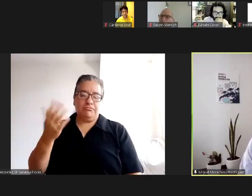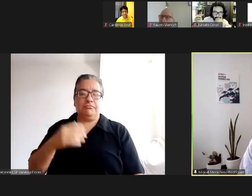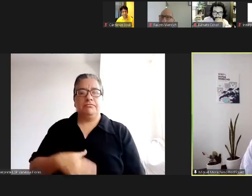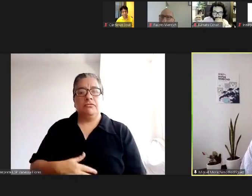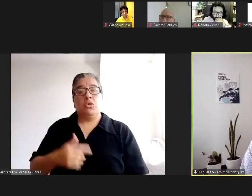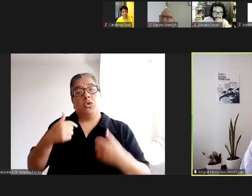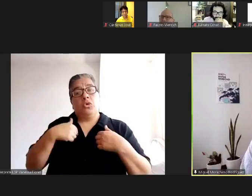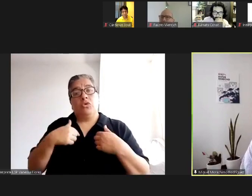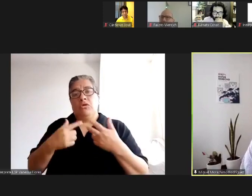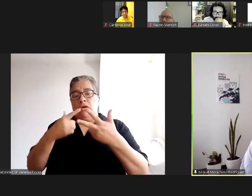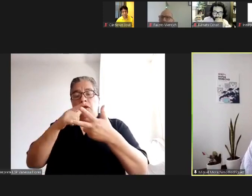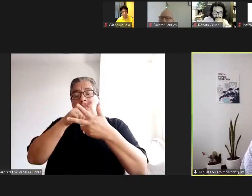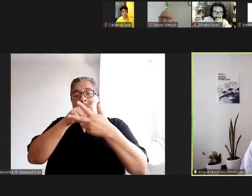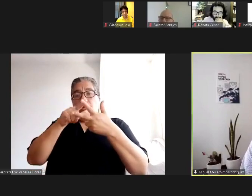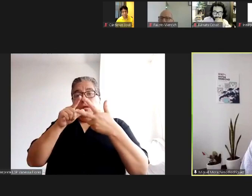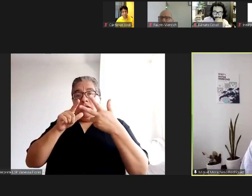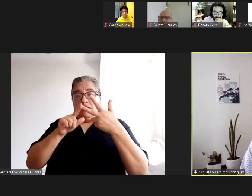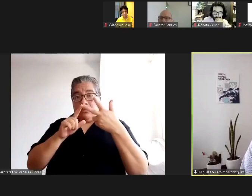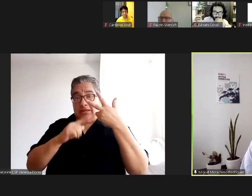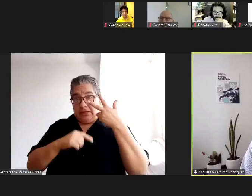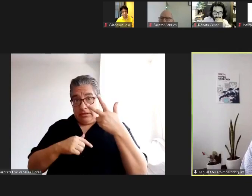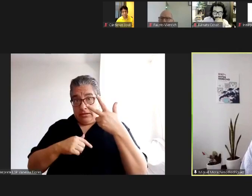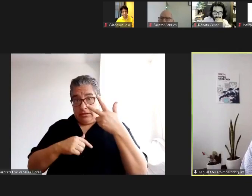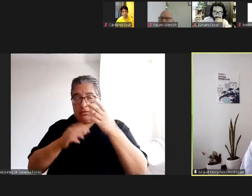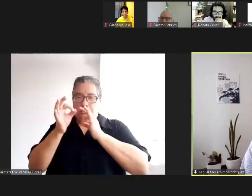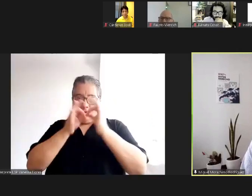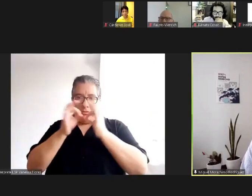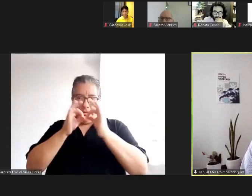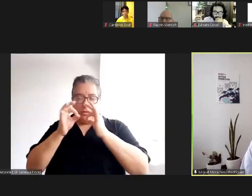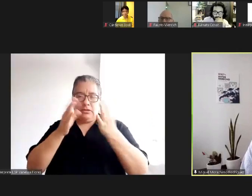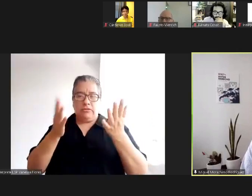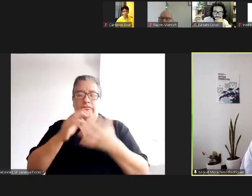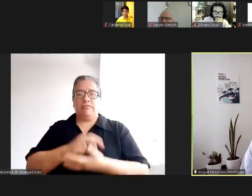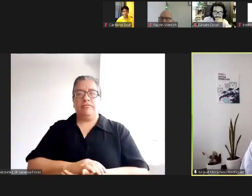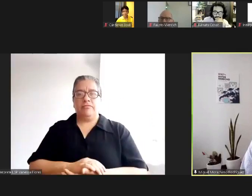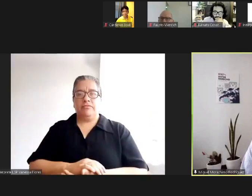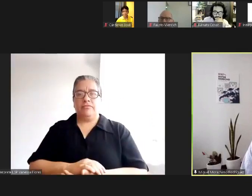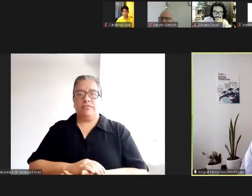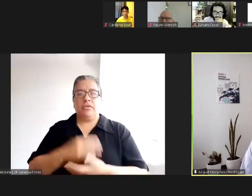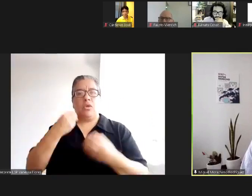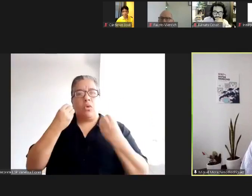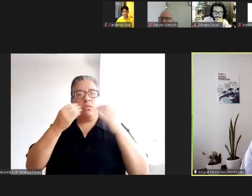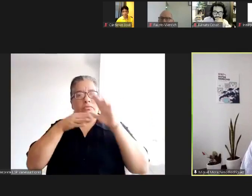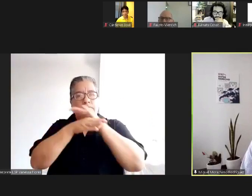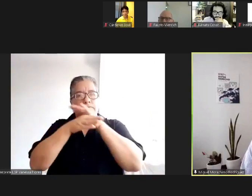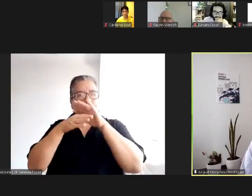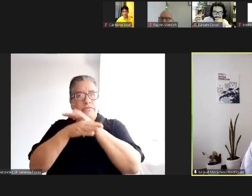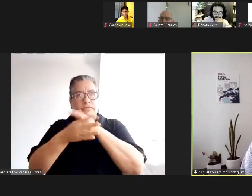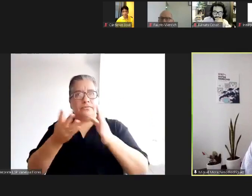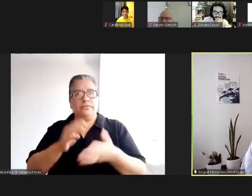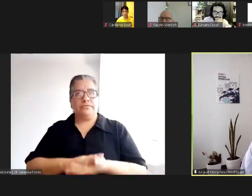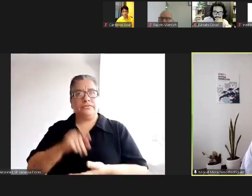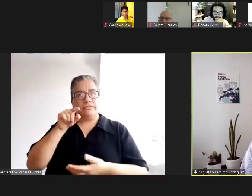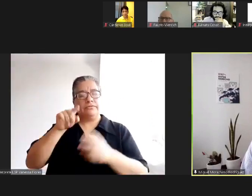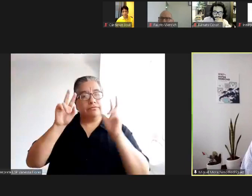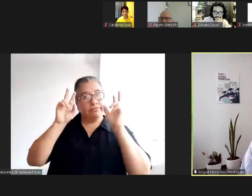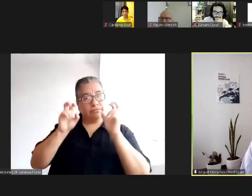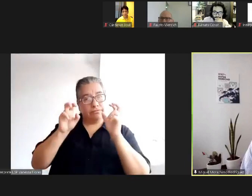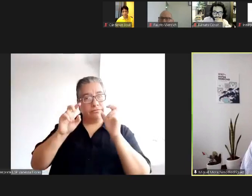tres observaciones desde la mirada de la accesibilidad a estos temas. La primera